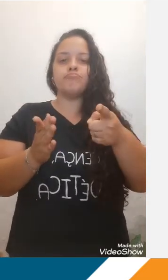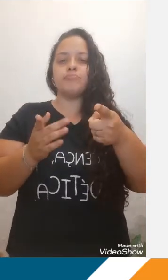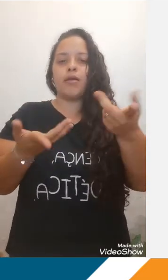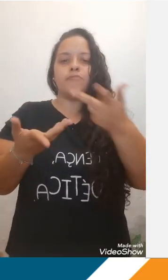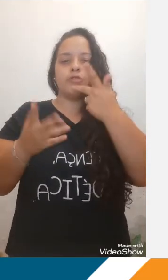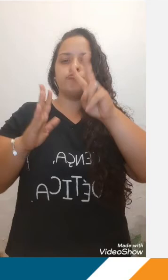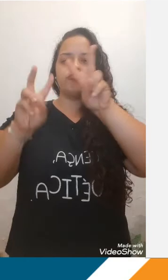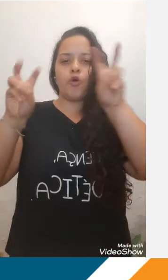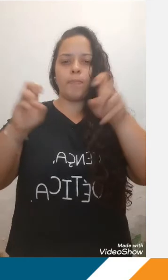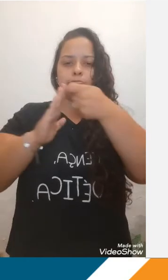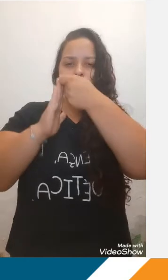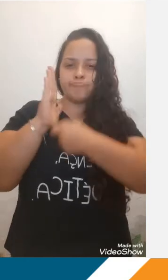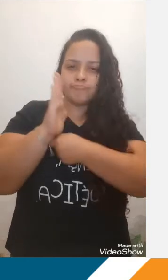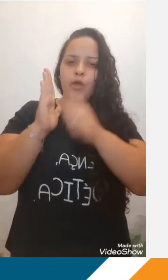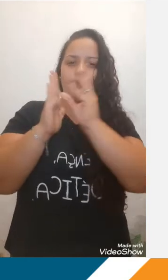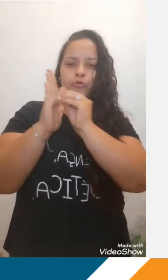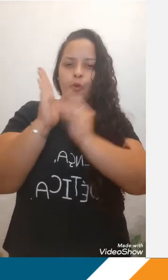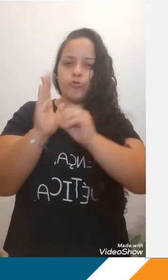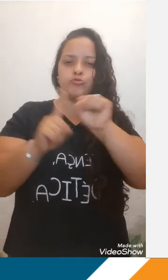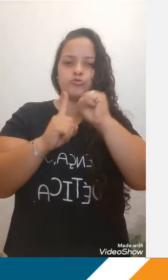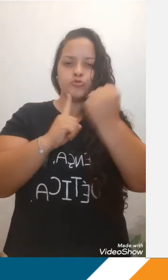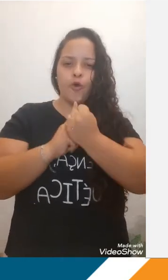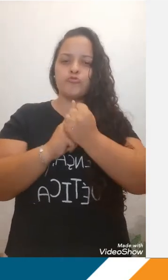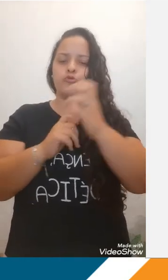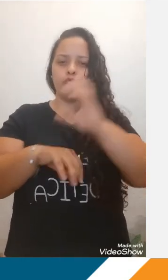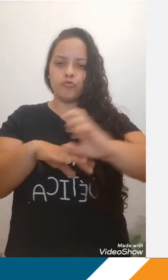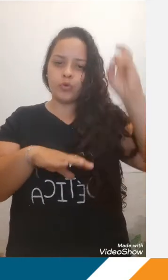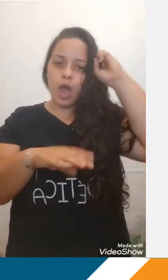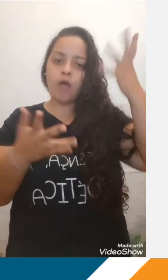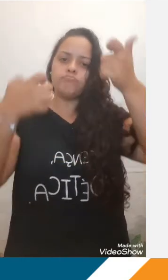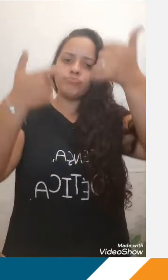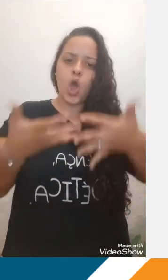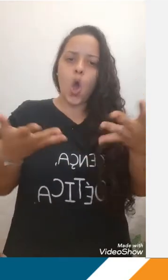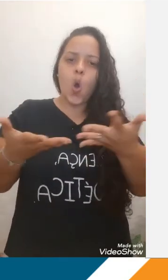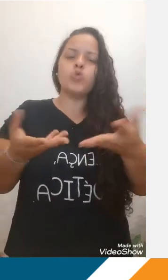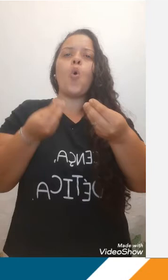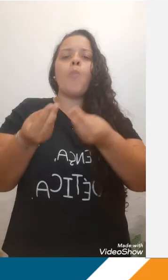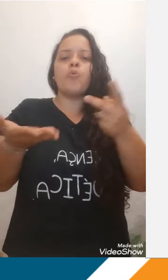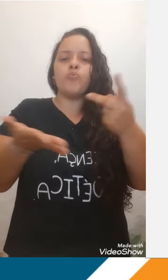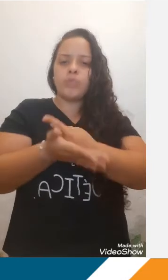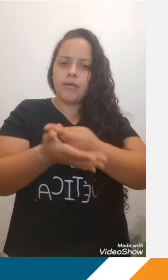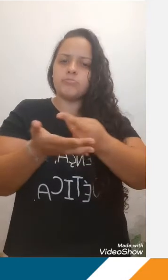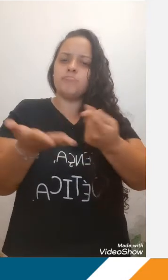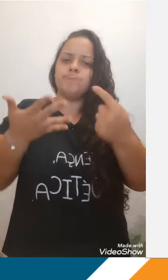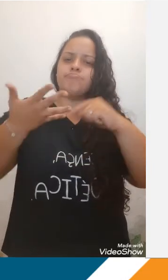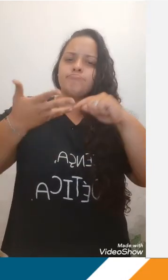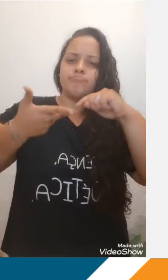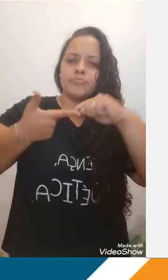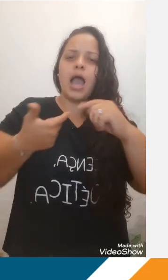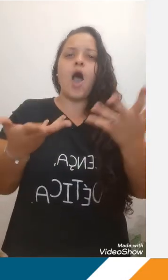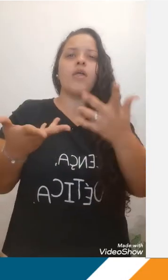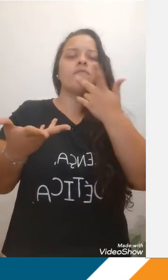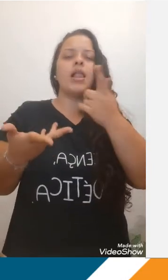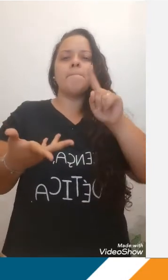produtivo. Então, eu vou tentar esclarecer essas dúvidas hoje e mostrar para vocês como funciona um repertório sociocultural que ganhou maior nota